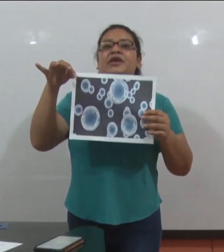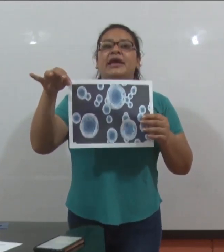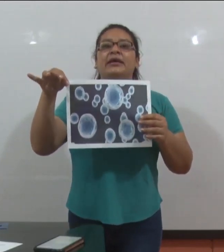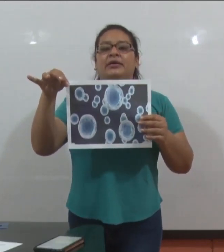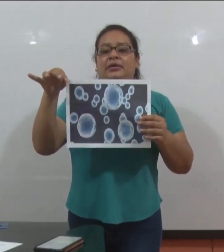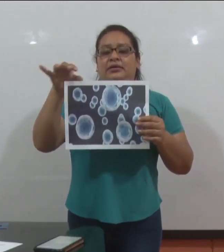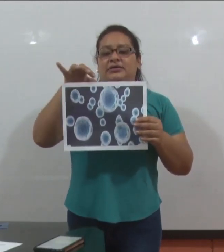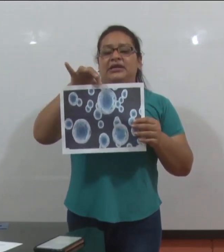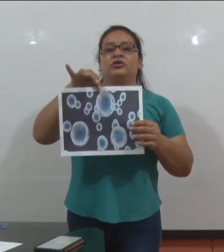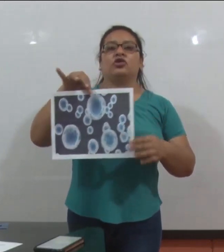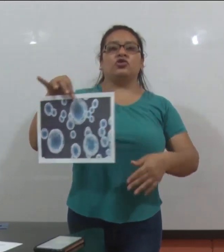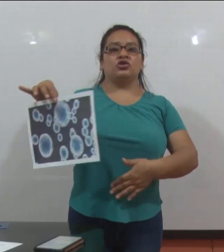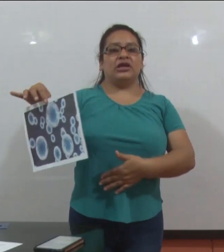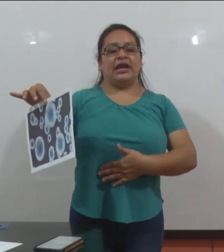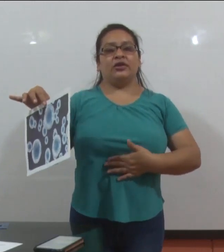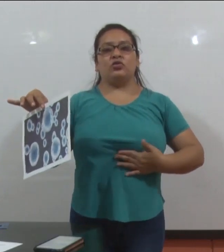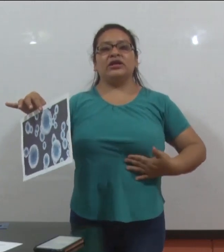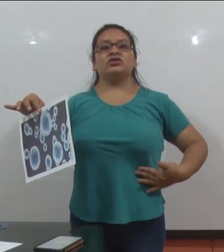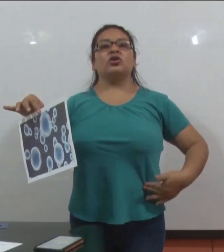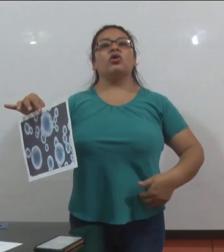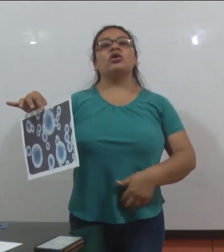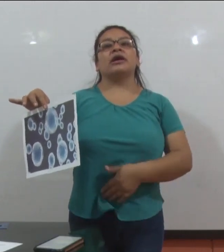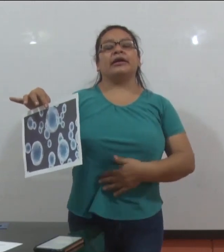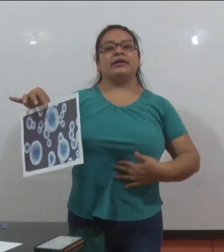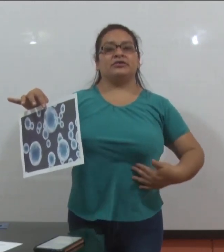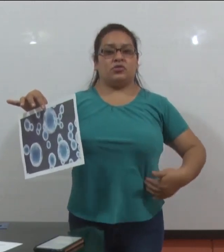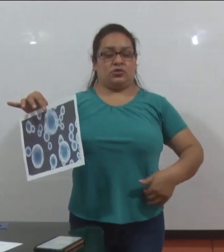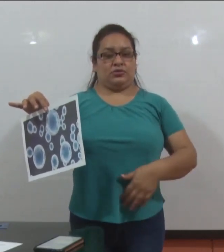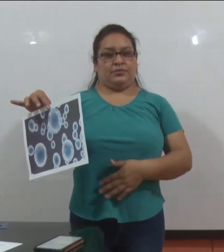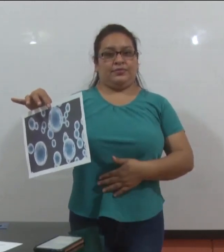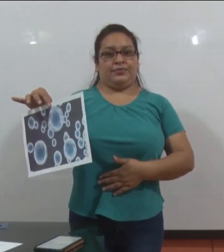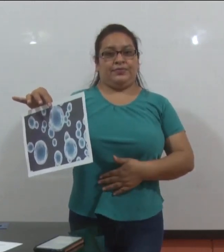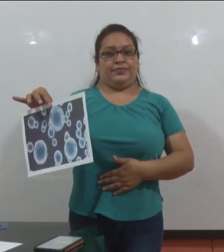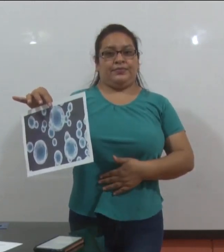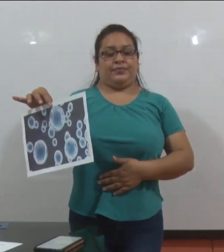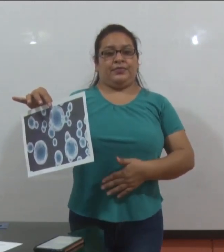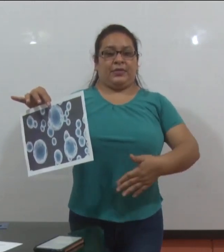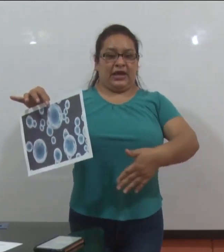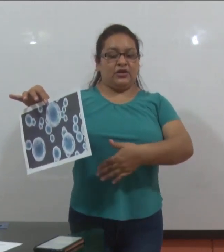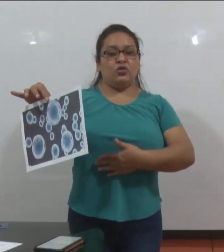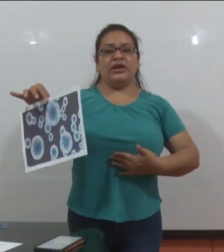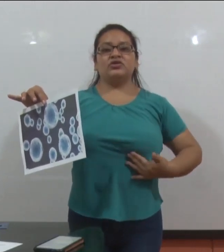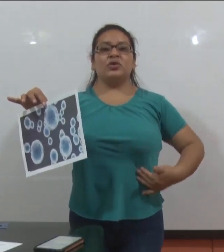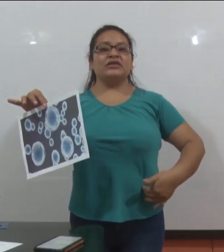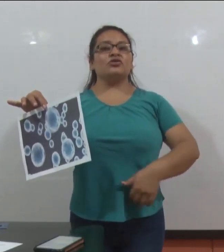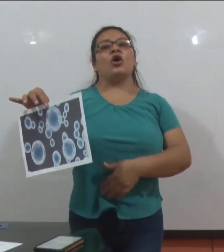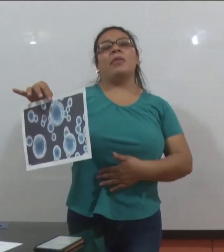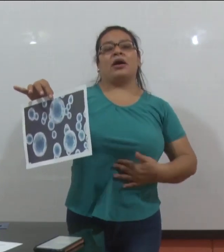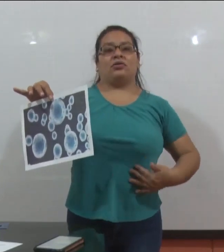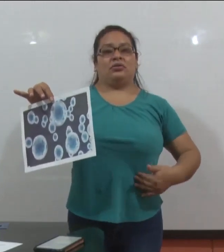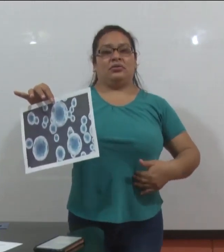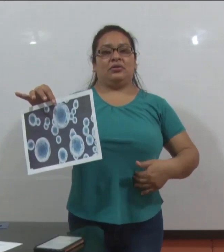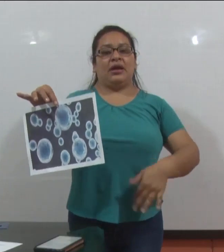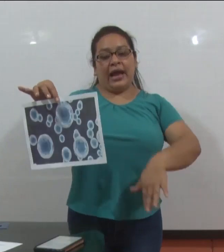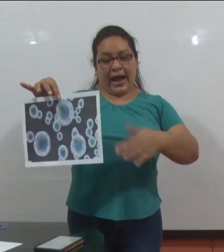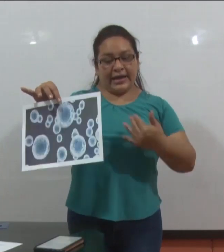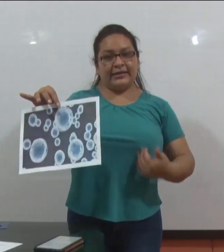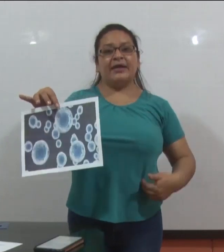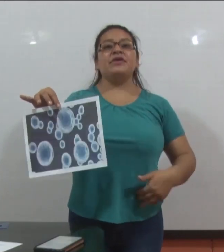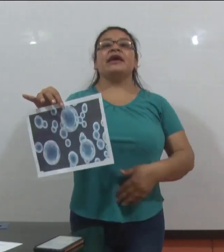también se introduce en nuestro organismo, en nuestro estómago. Ahí también a